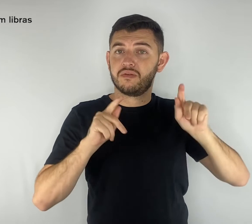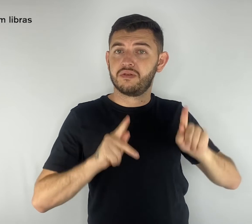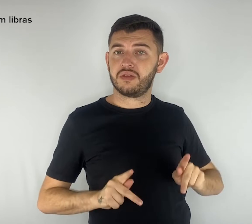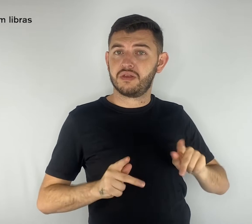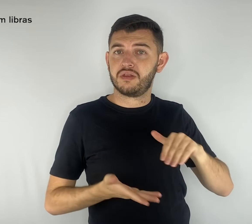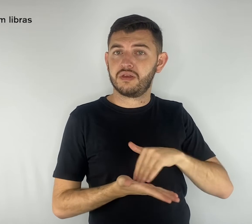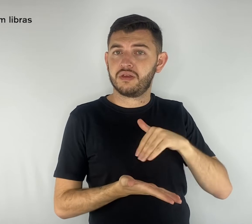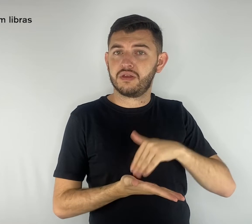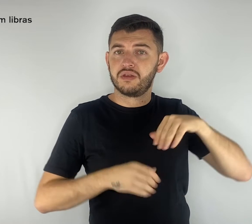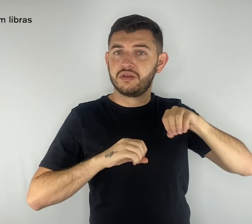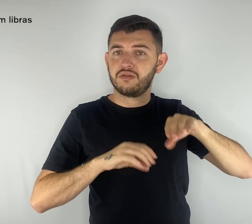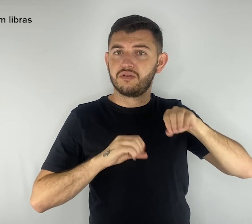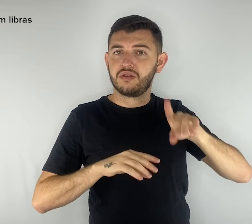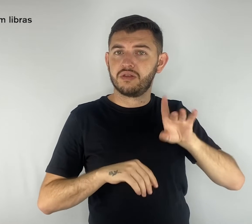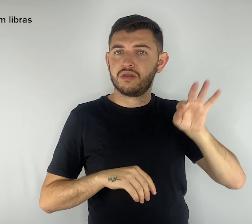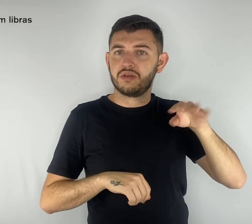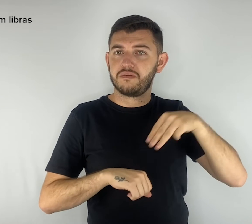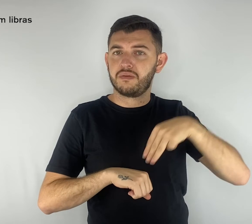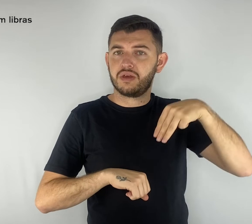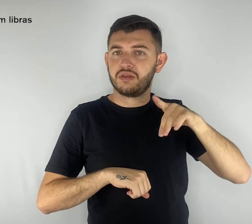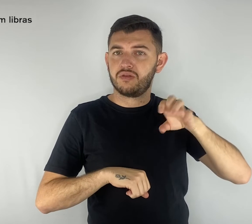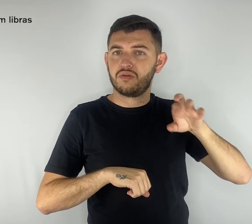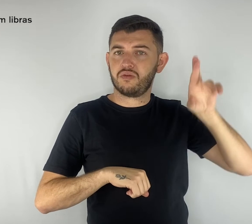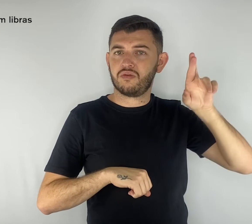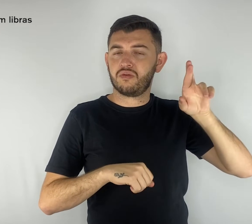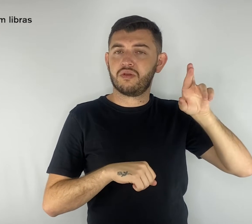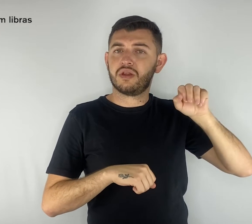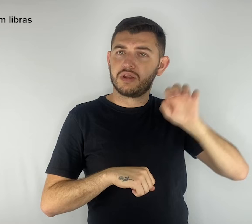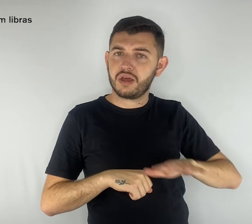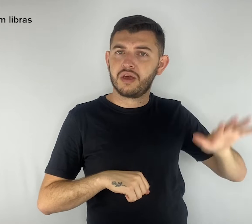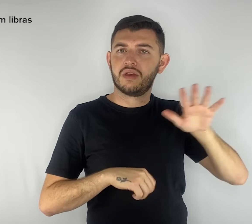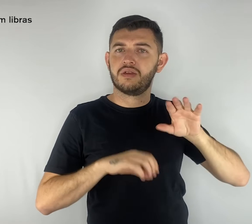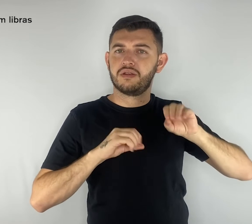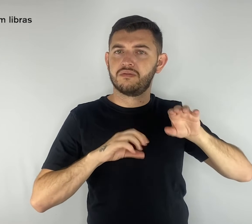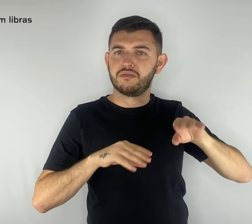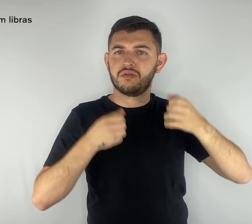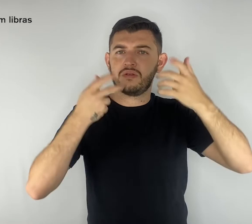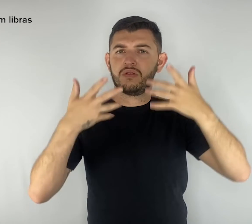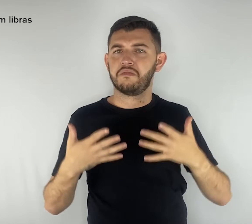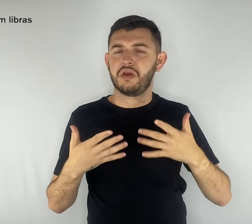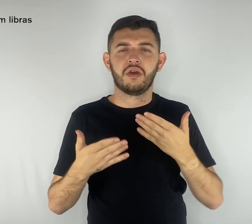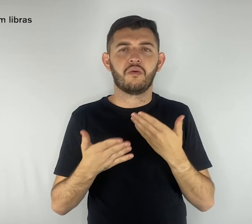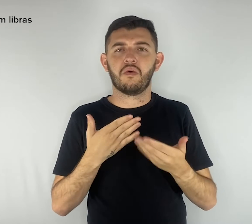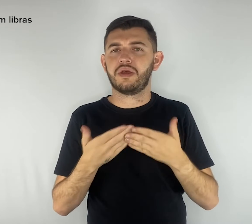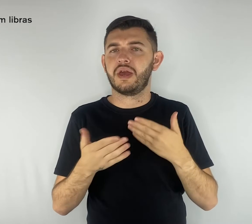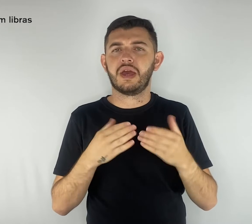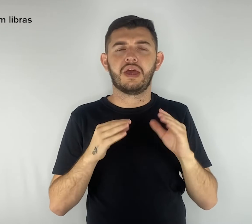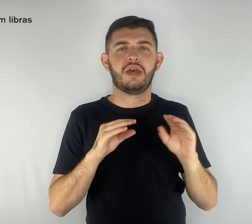Distrito Federal, mestra e doutora em educação, afirma que qualquer retirada, remanejamento